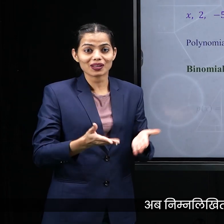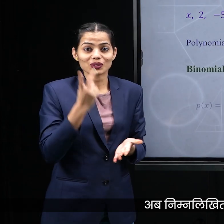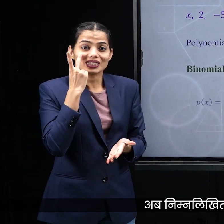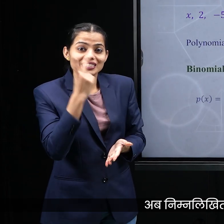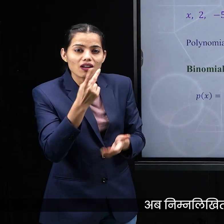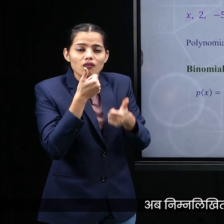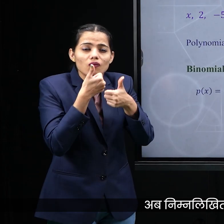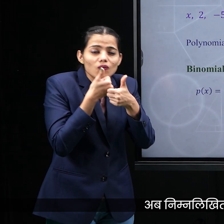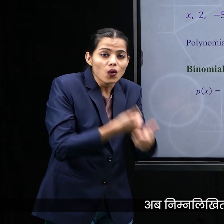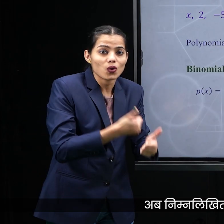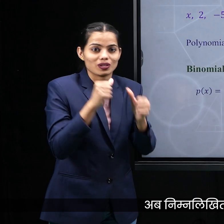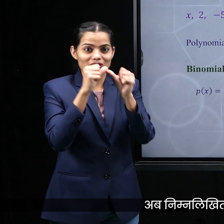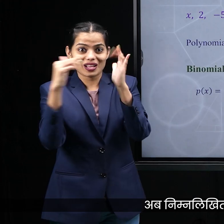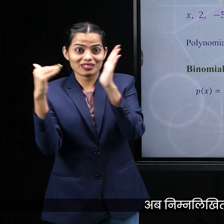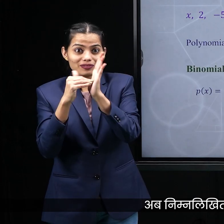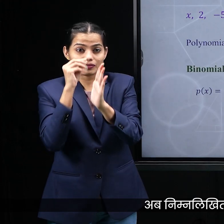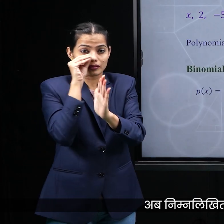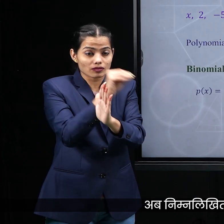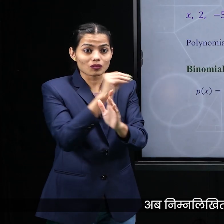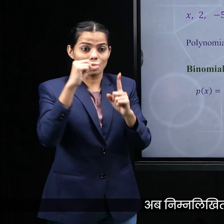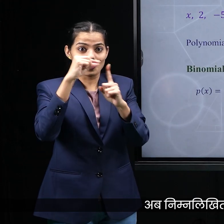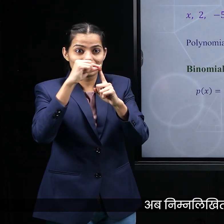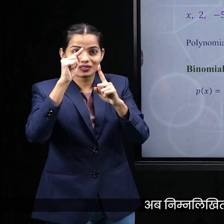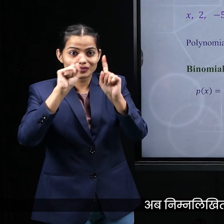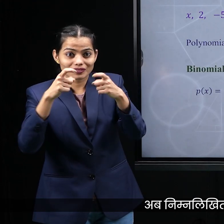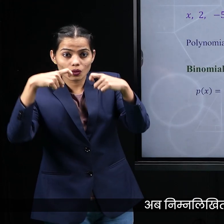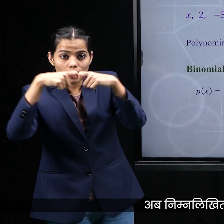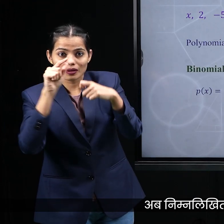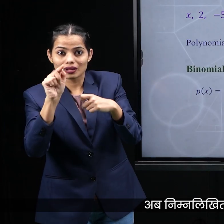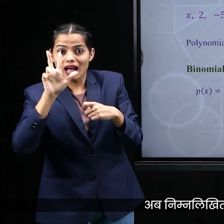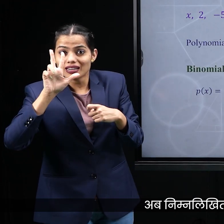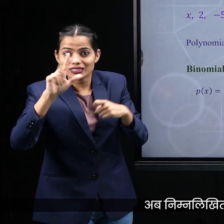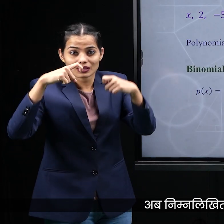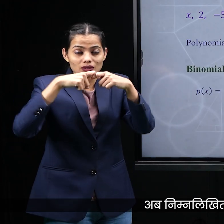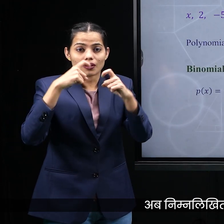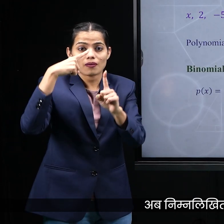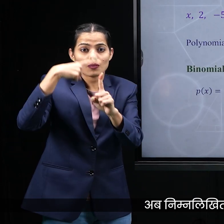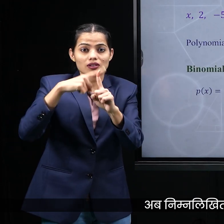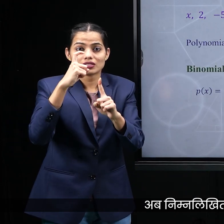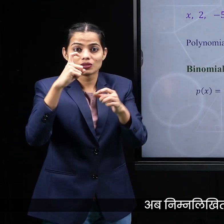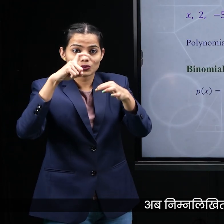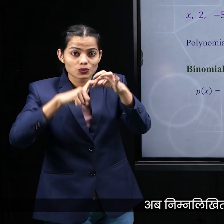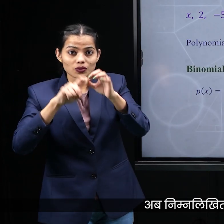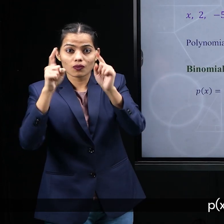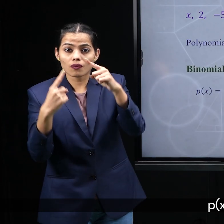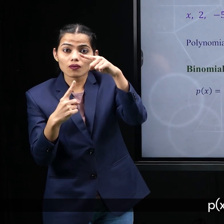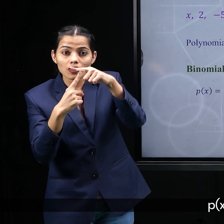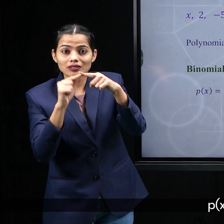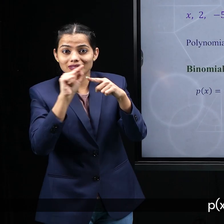अब निम्नलिखित बहुपदों में से प्रत्येक का निरीक्षण करें। px is equals